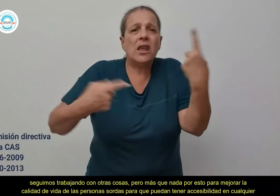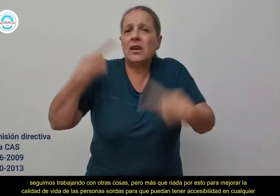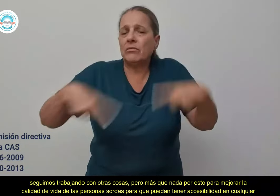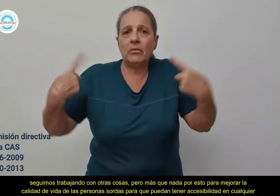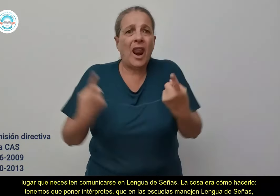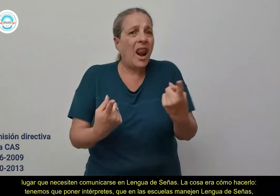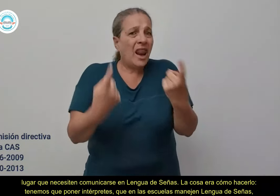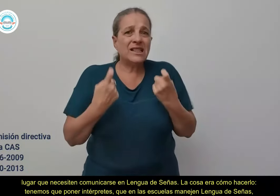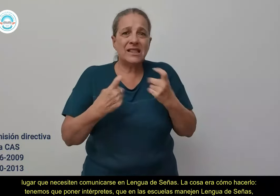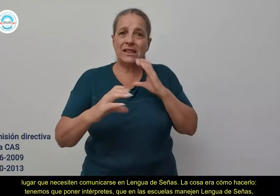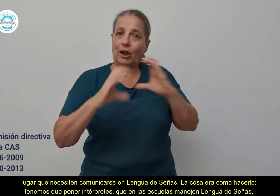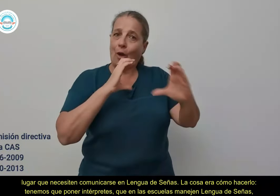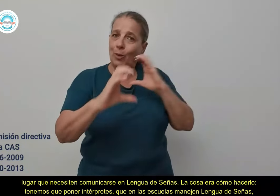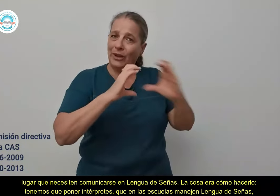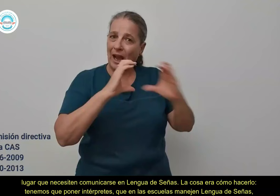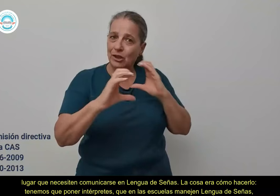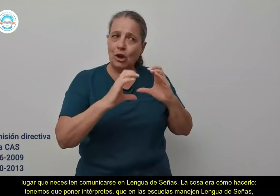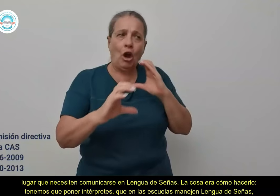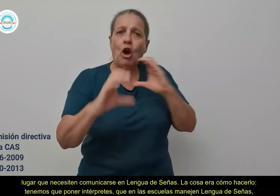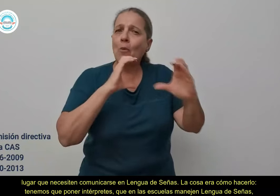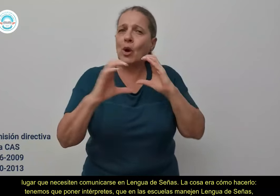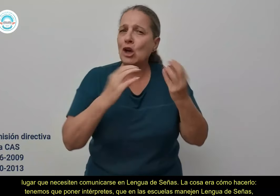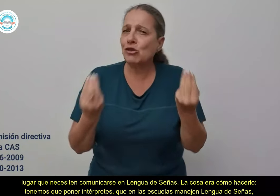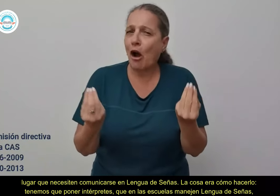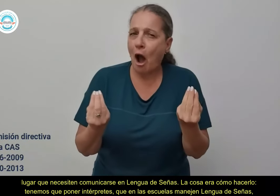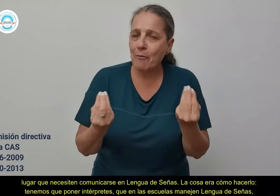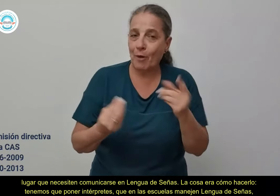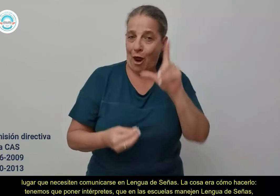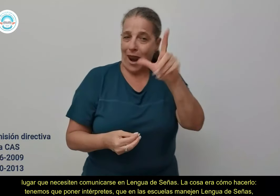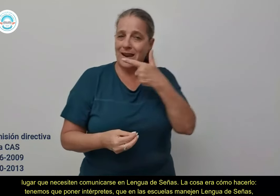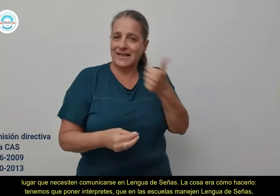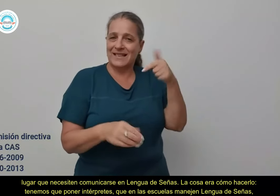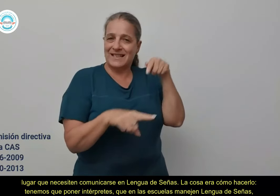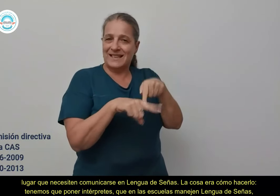tener accesibilidad en cualquier lugar que necesiten comunicarse en lengua de señas.